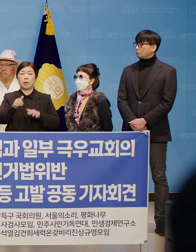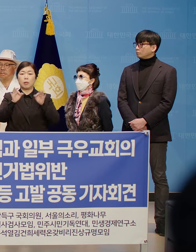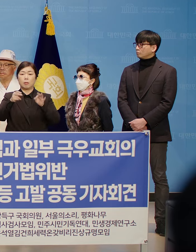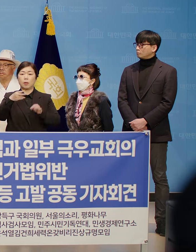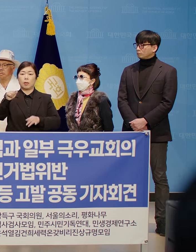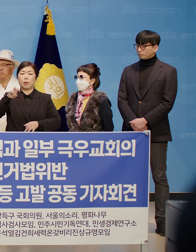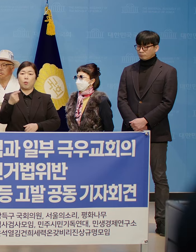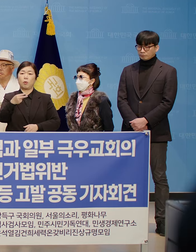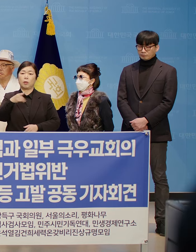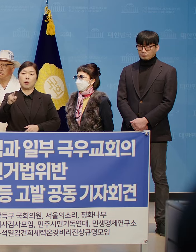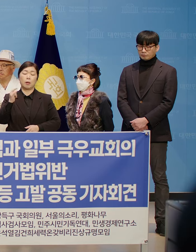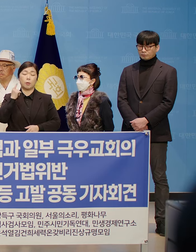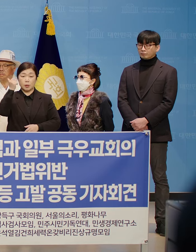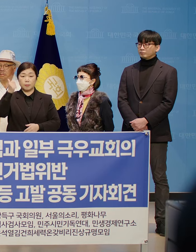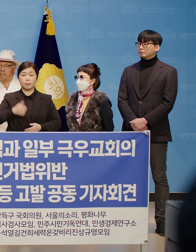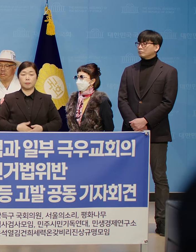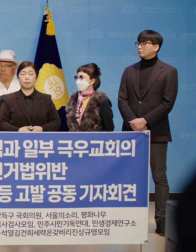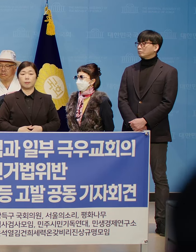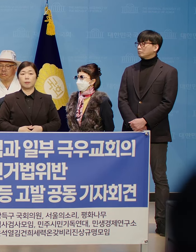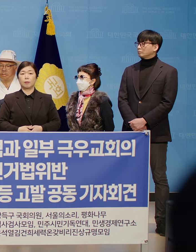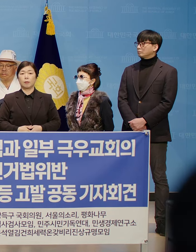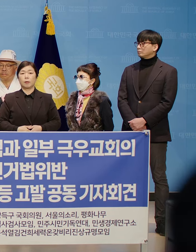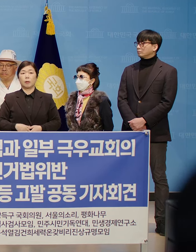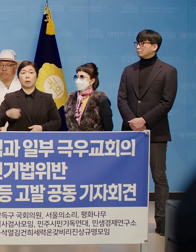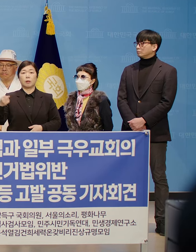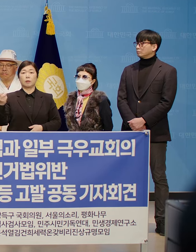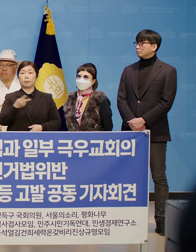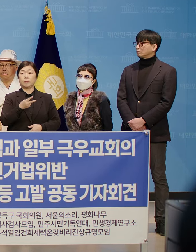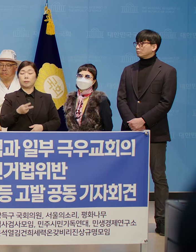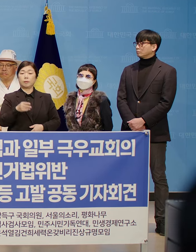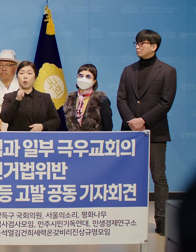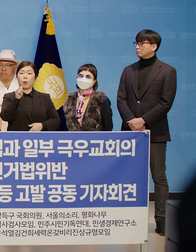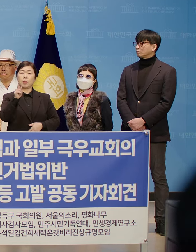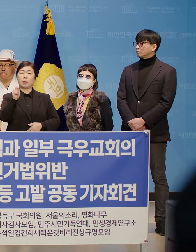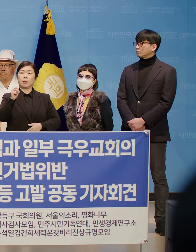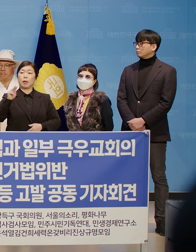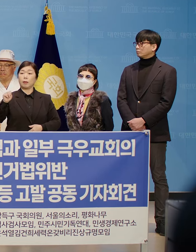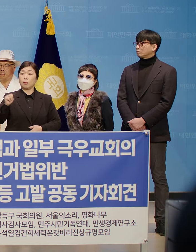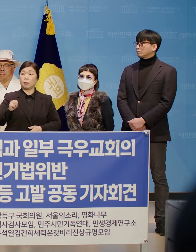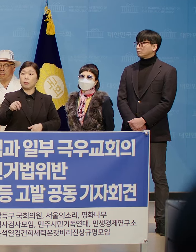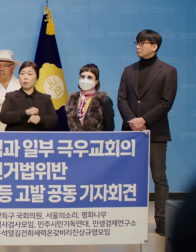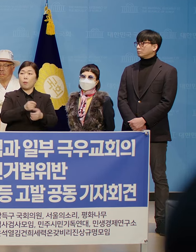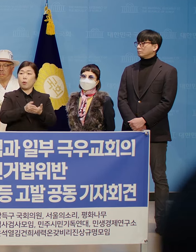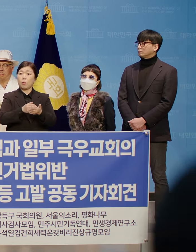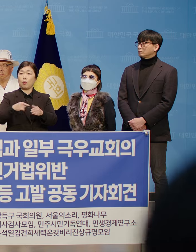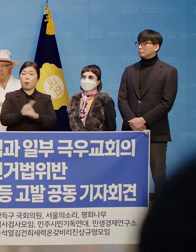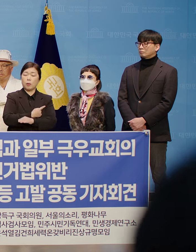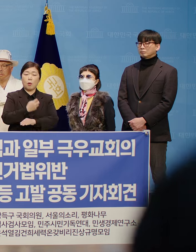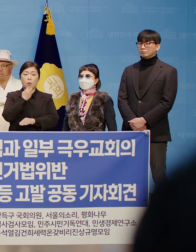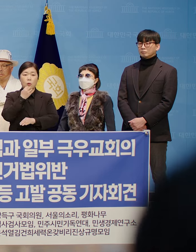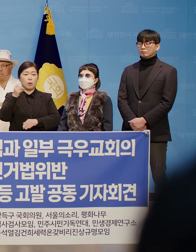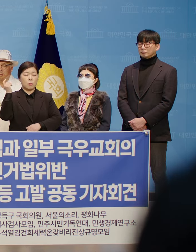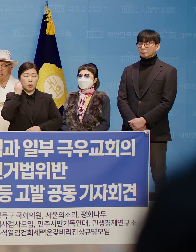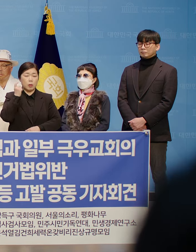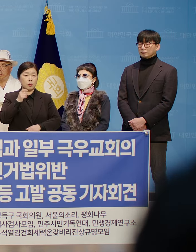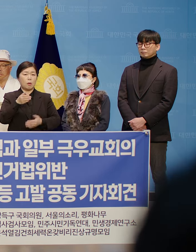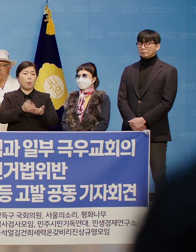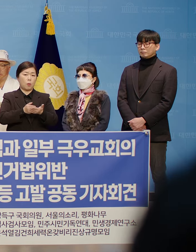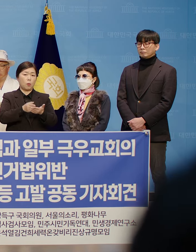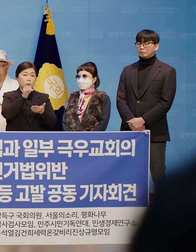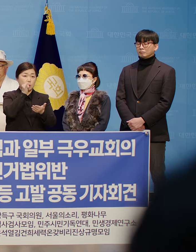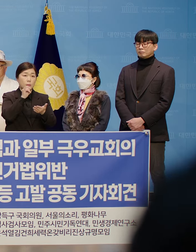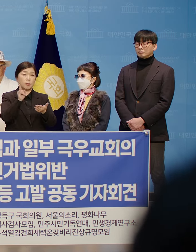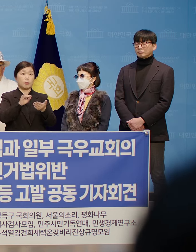오셨습니다 예 그리고 어 Y 10의 특종보도 외에 또 서울의 소울이가 특종보도를 했습니다 거기